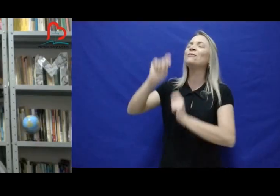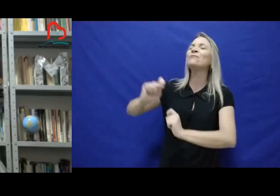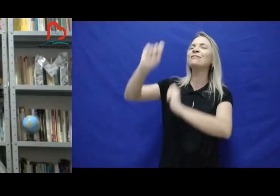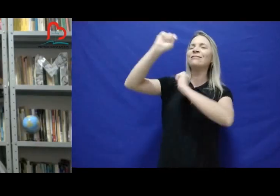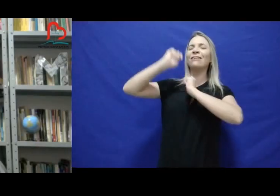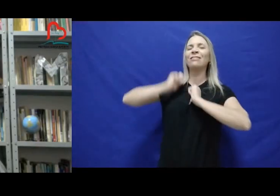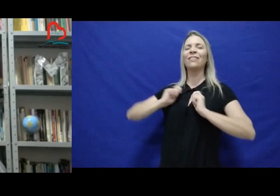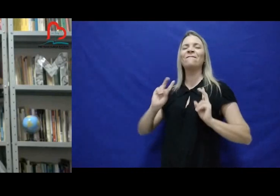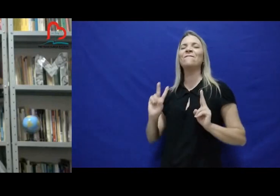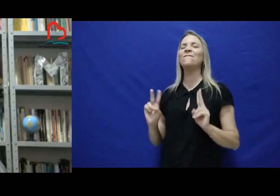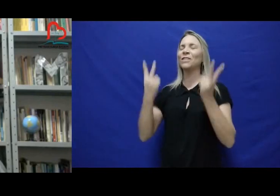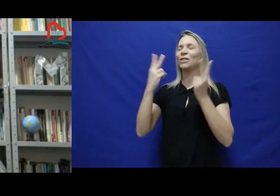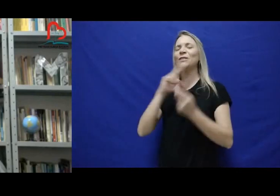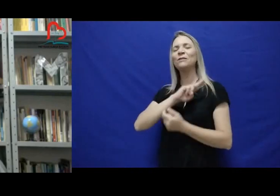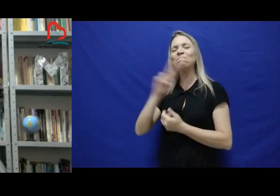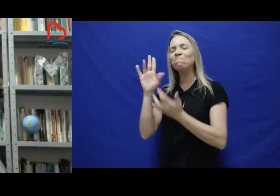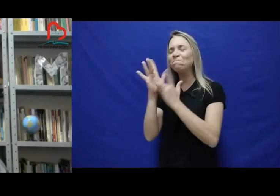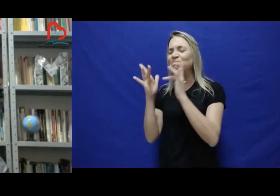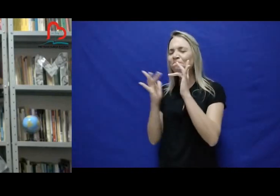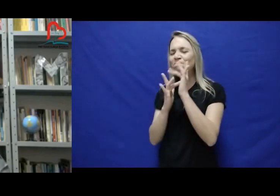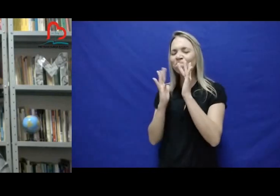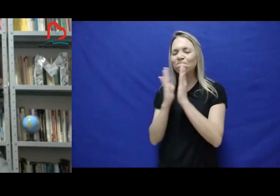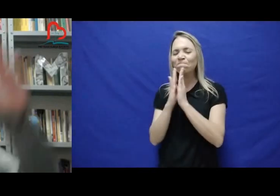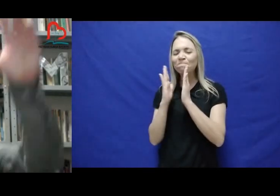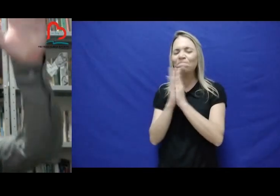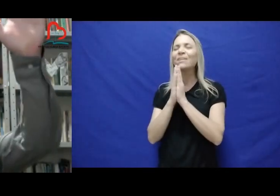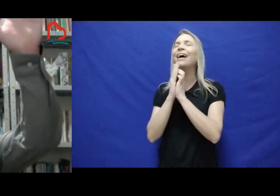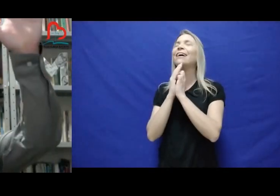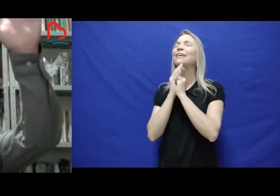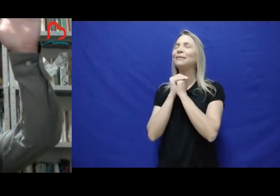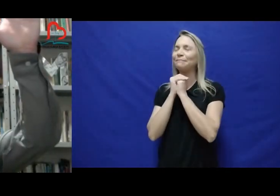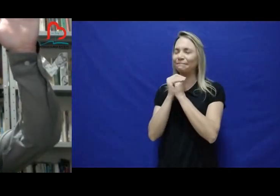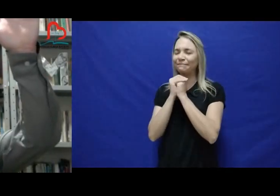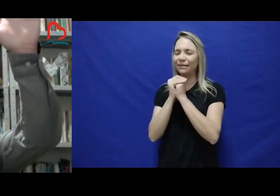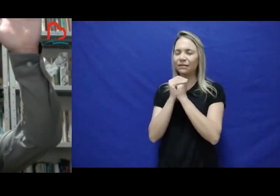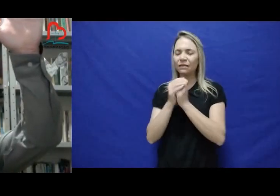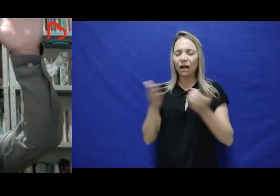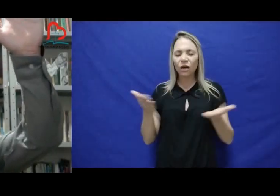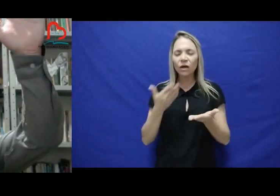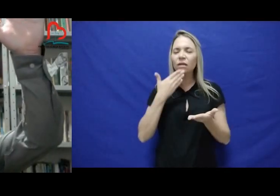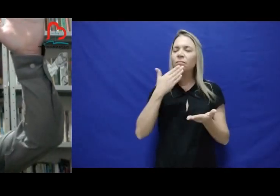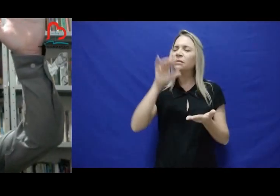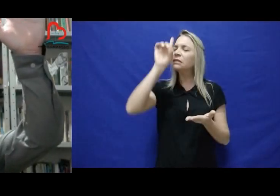de Jesus oramos. Amém. Que o amor de